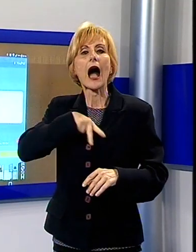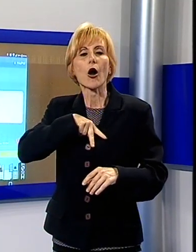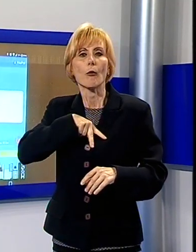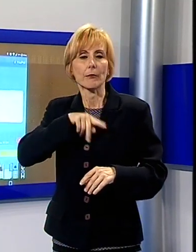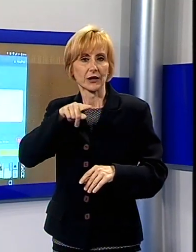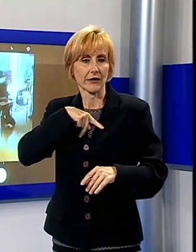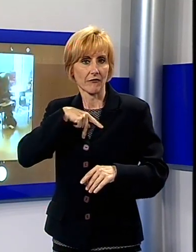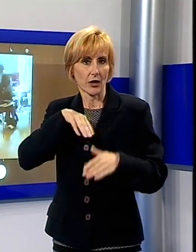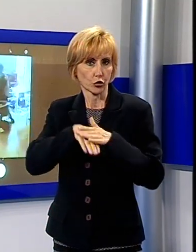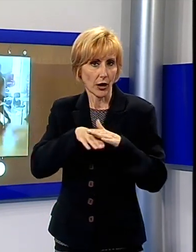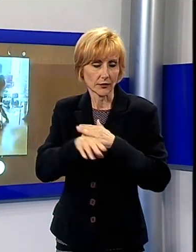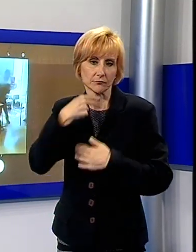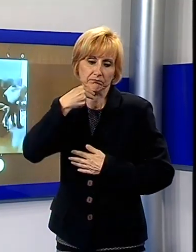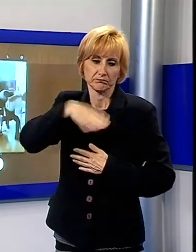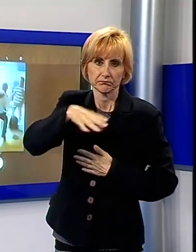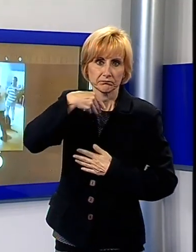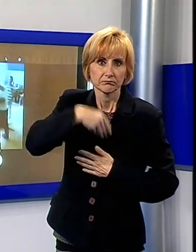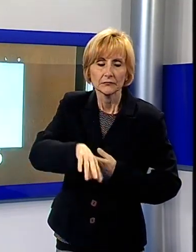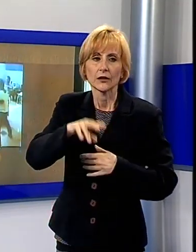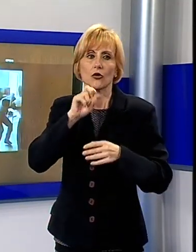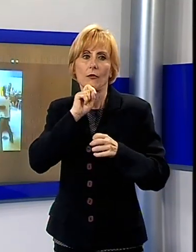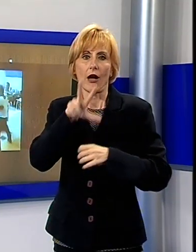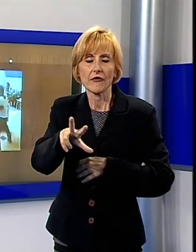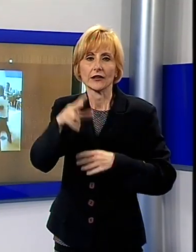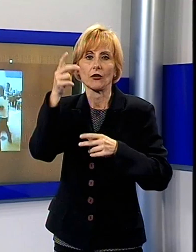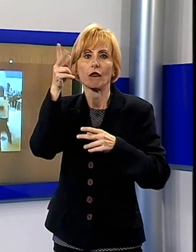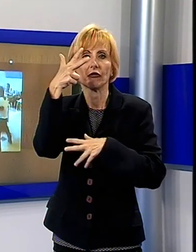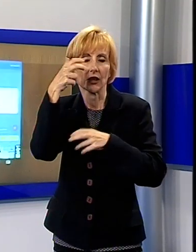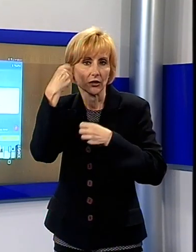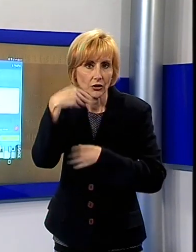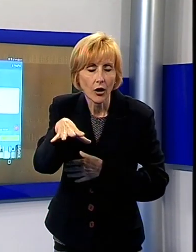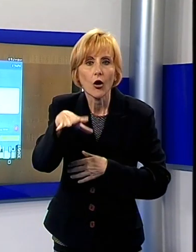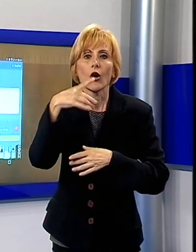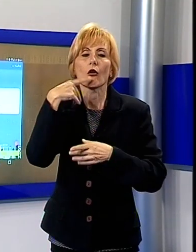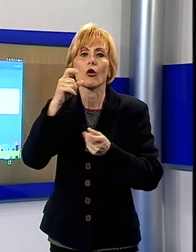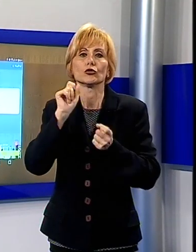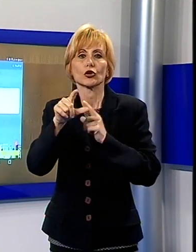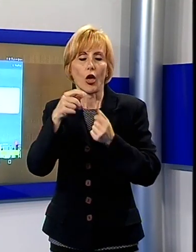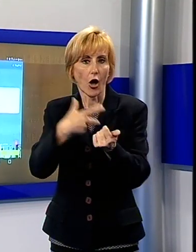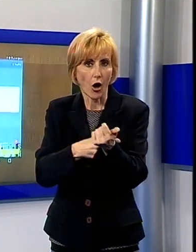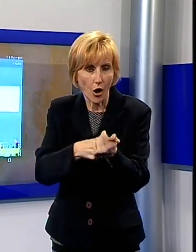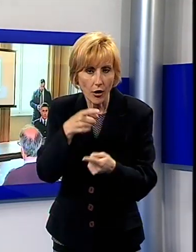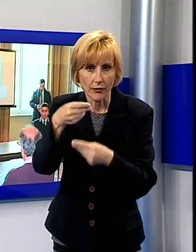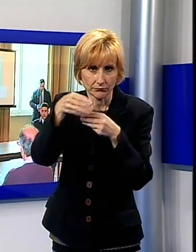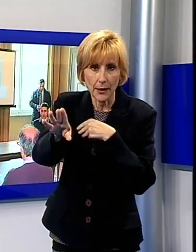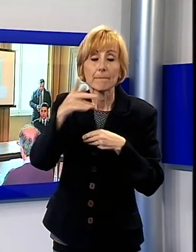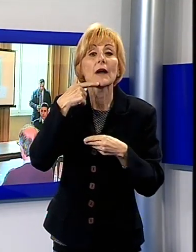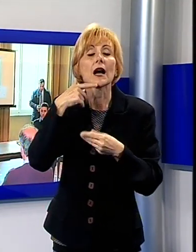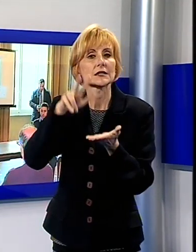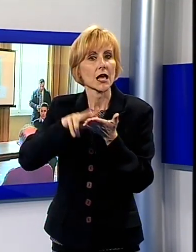testimoni o si è venuto a conoscenza di episodi di bullismo o traffico di stupefacenti. L'applicazione è stata presentata nella